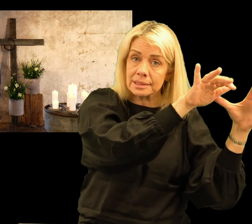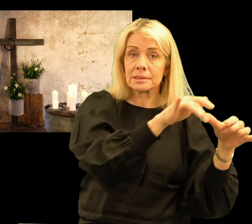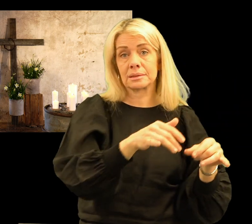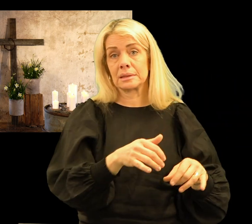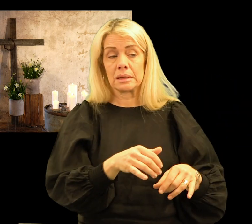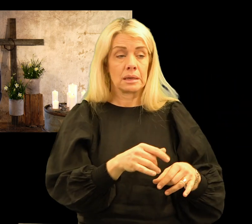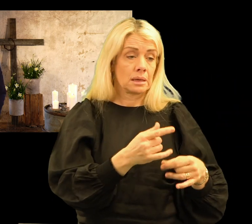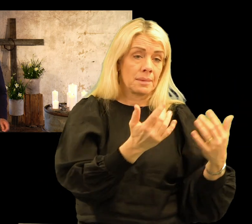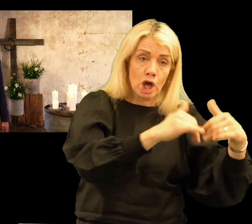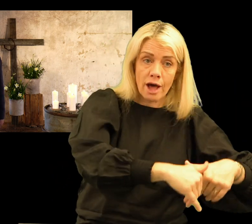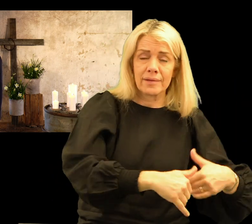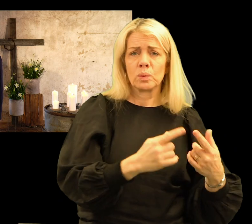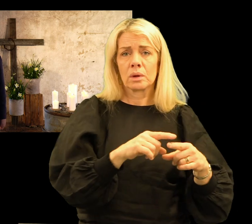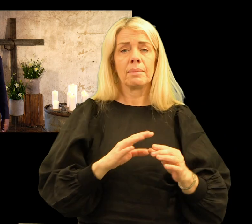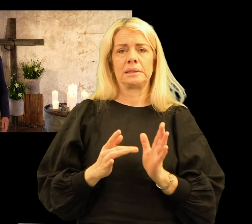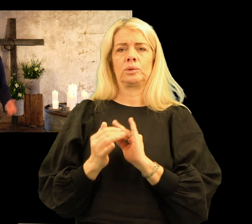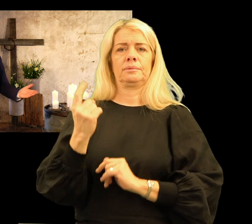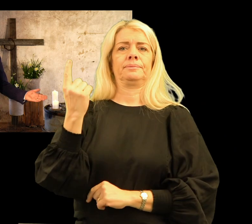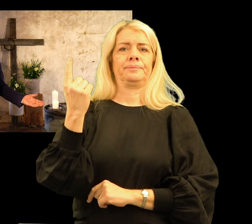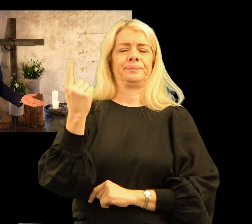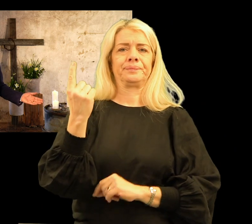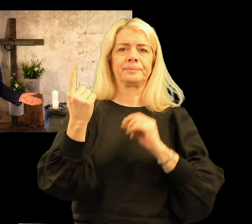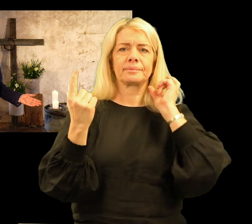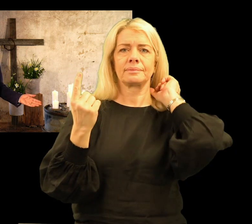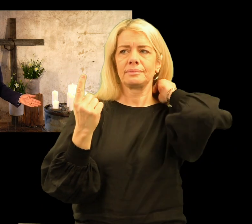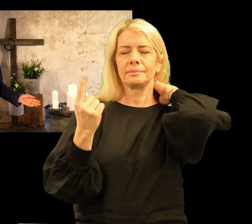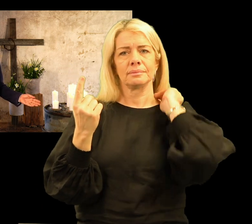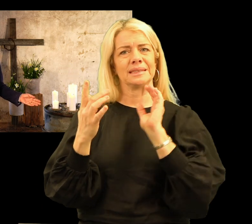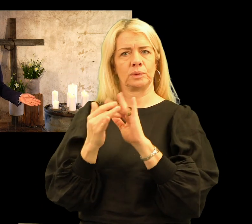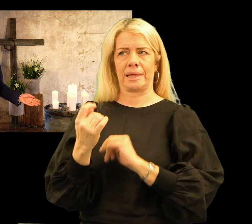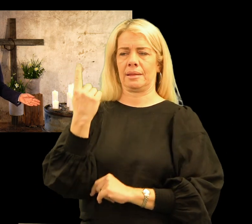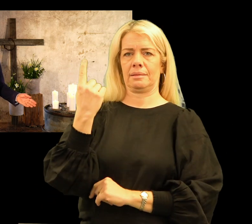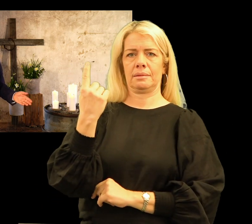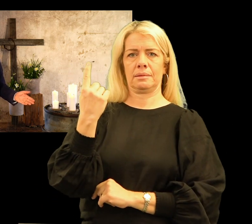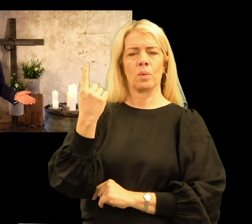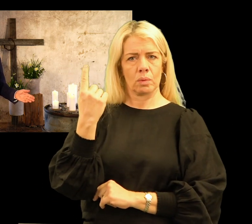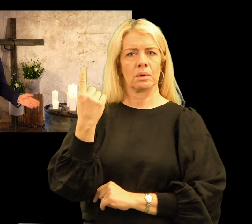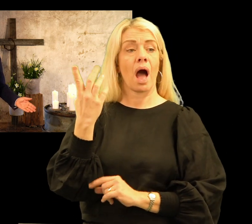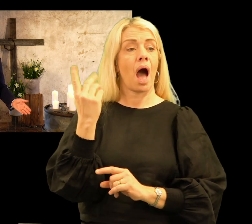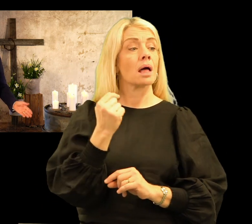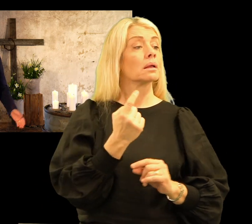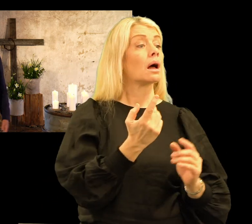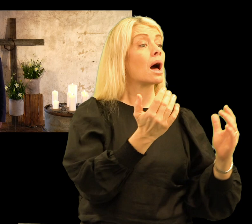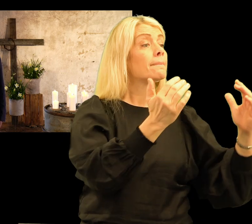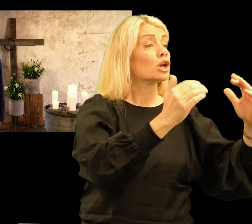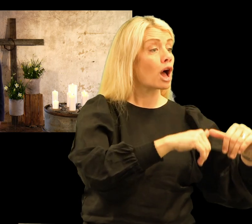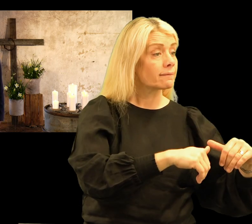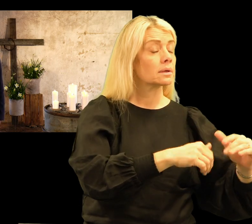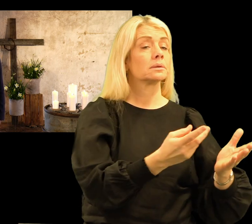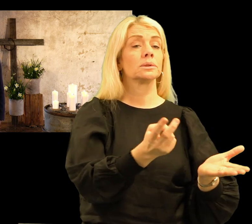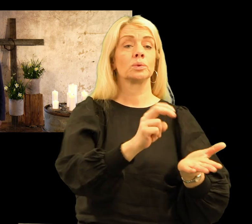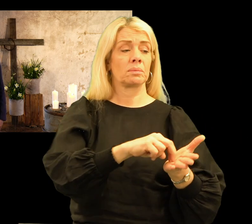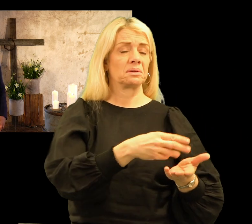där de har bränts på bål. Men med Jesus är det annorlunda. Därför att Jesus har lämnat en tom grav efter